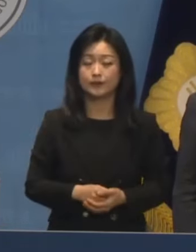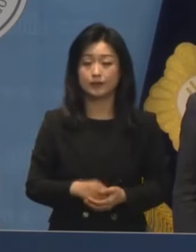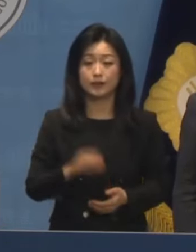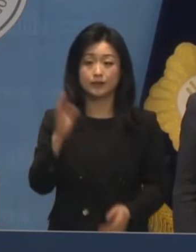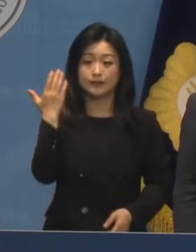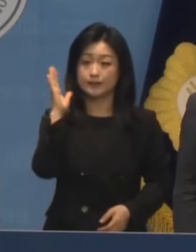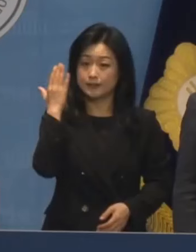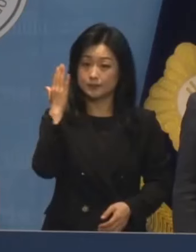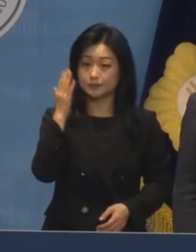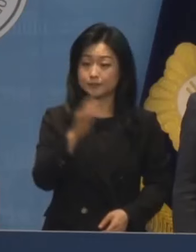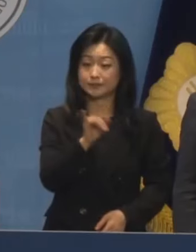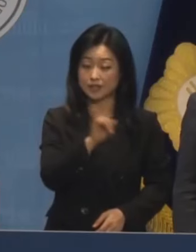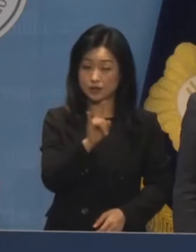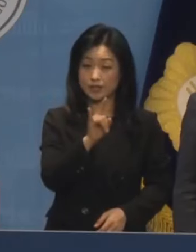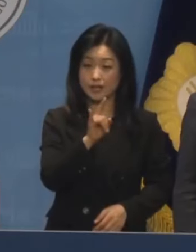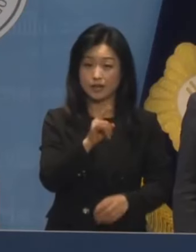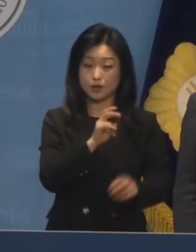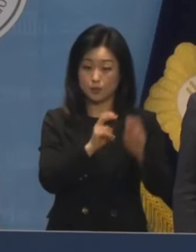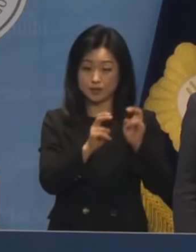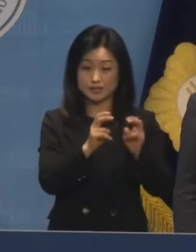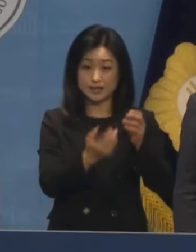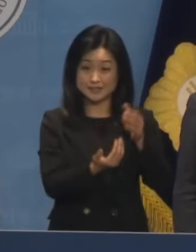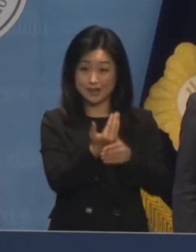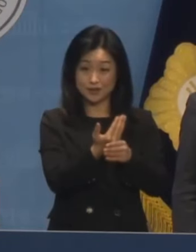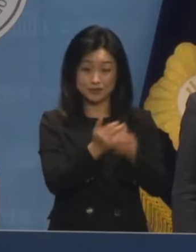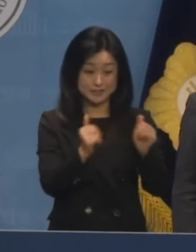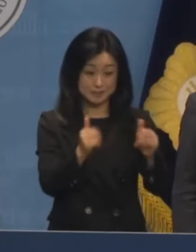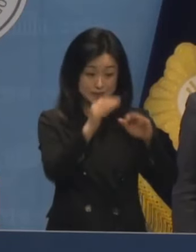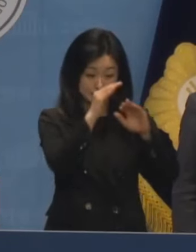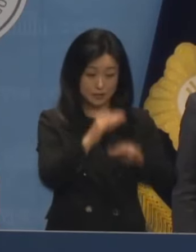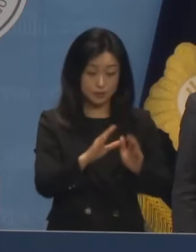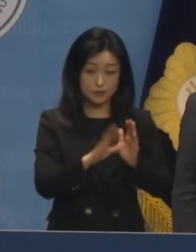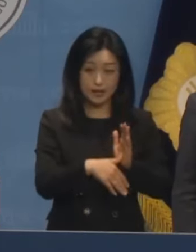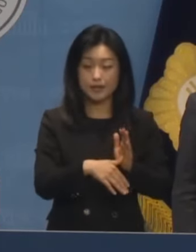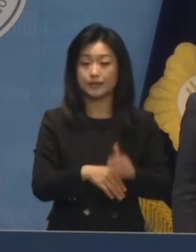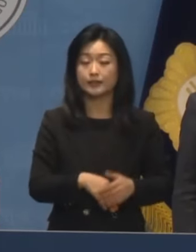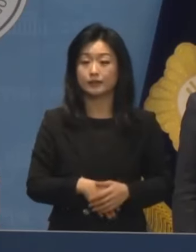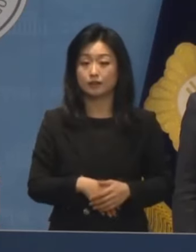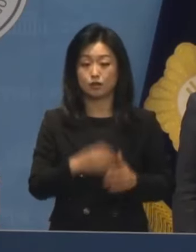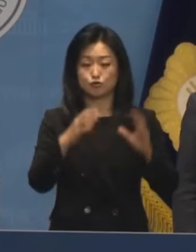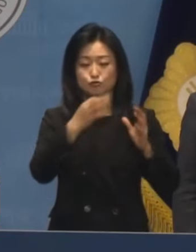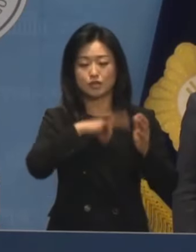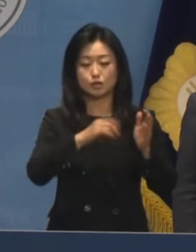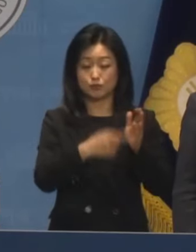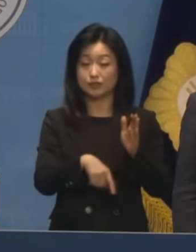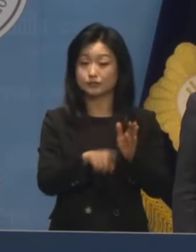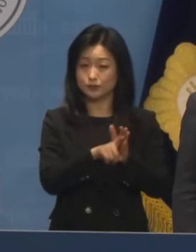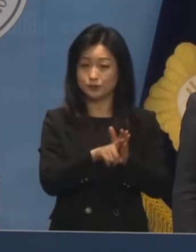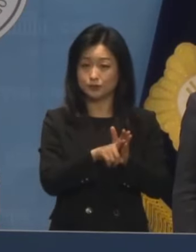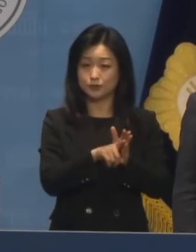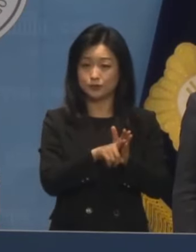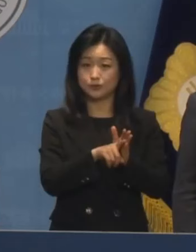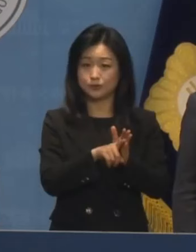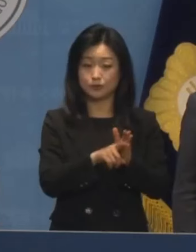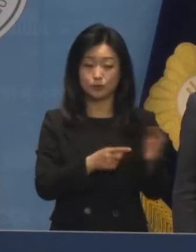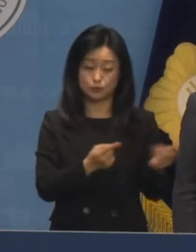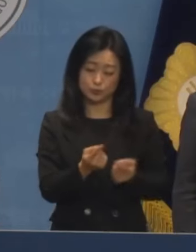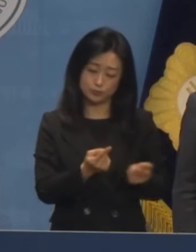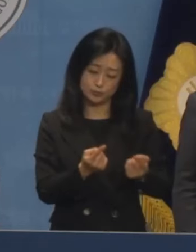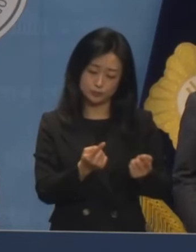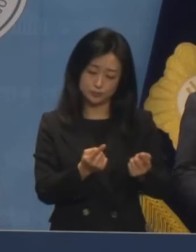최근 현대 중공과 관련된 다른 사건에서는 대승적 차원에서 국익을 위해서 어